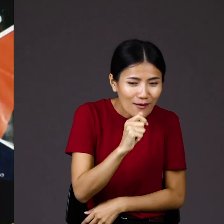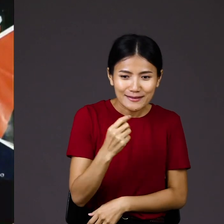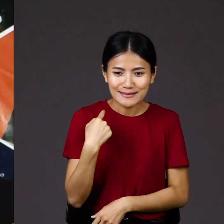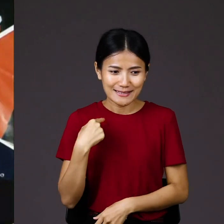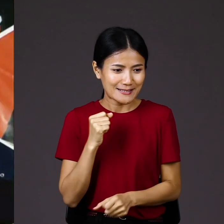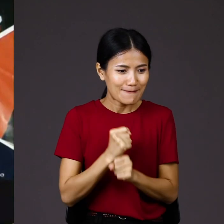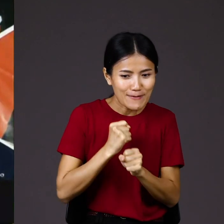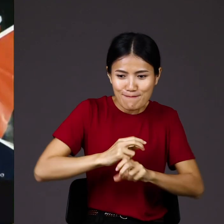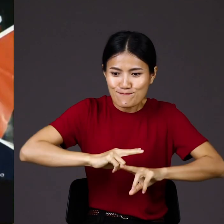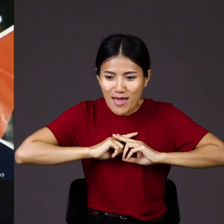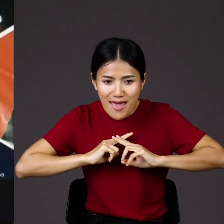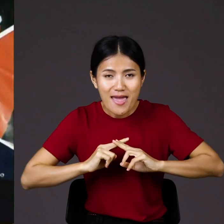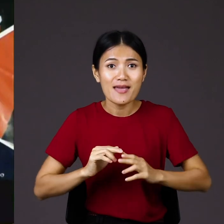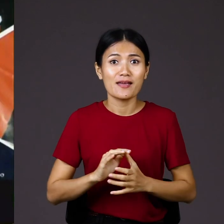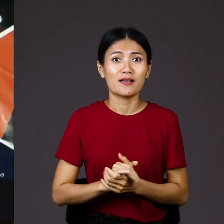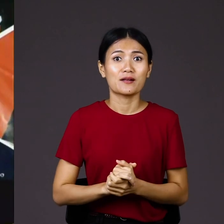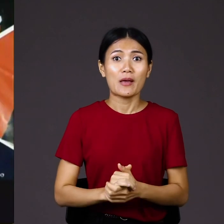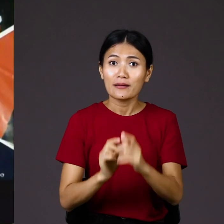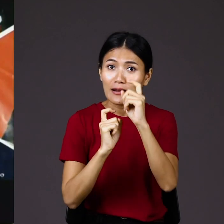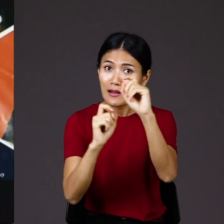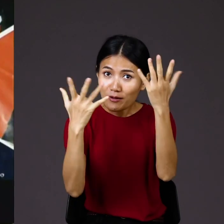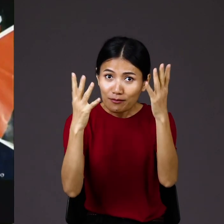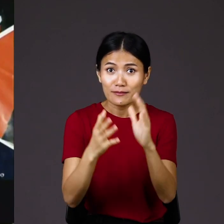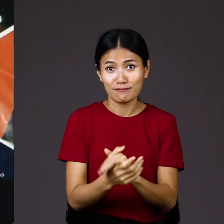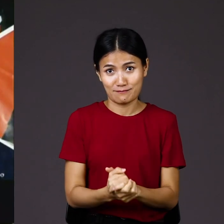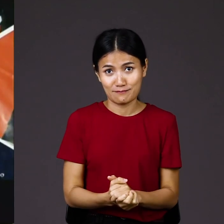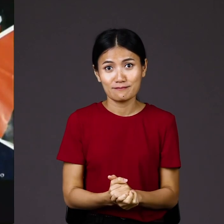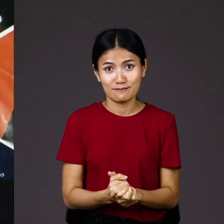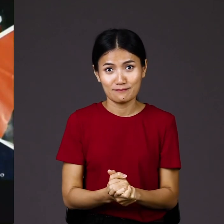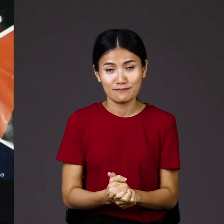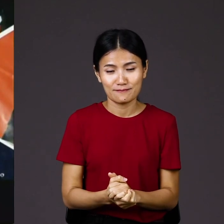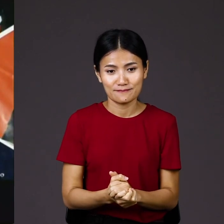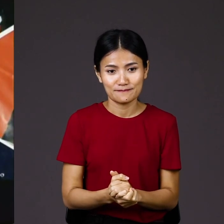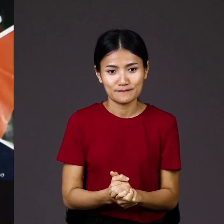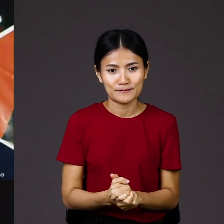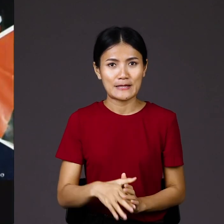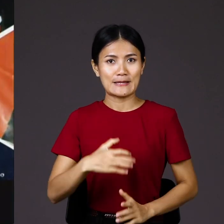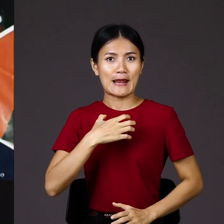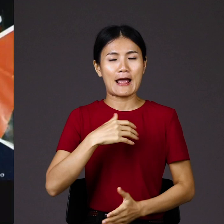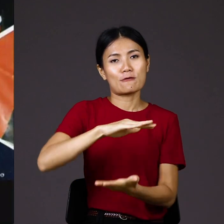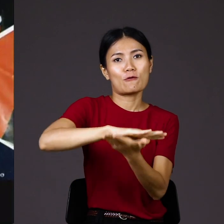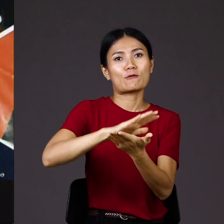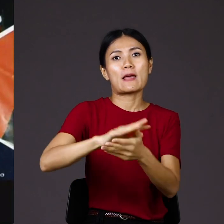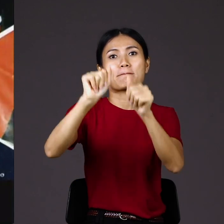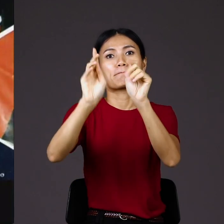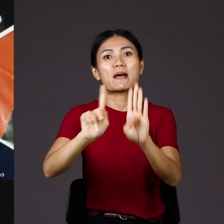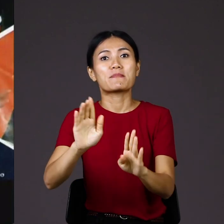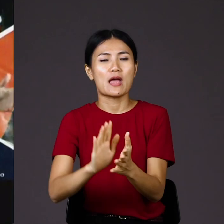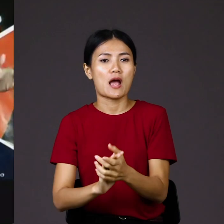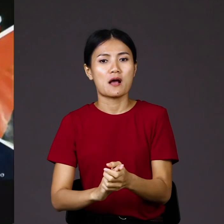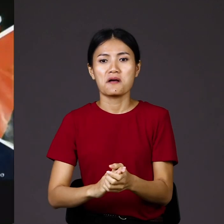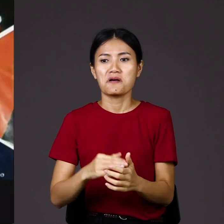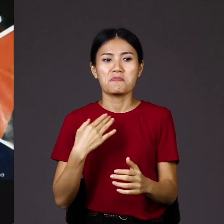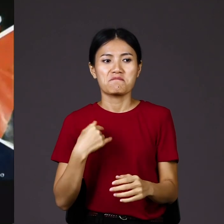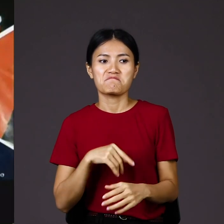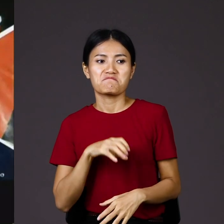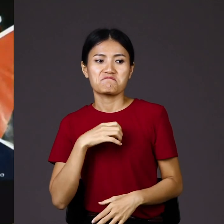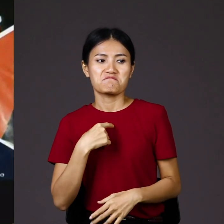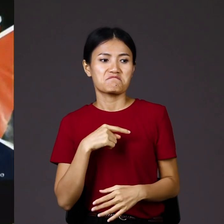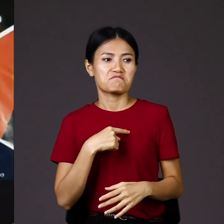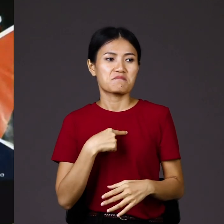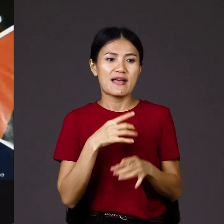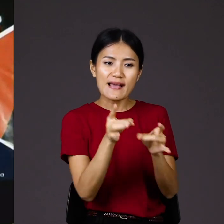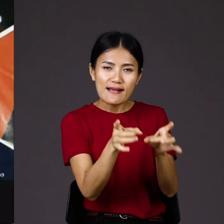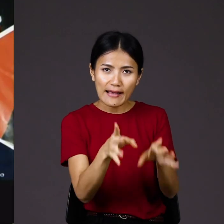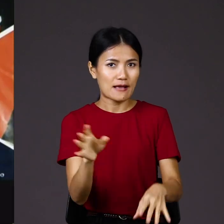พวกเขาเองได้ลองใช้สิทธิพลเมืองของพวกเขาอย่างปลอดภัยในโรงเรียนเราอยากจะสร้างโรงเรียนที่ไม่มีการคุก